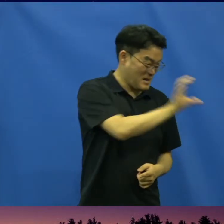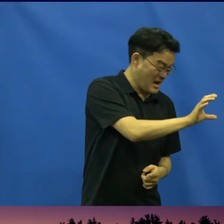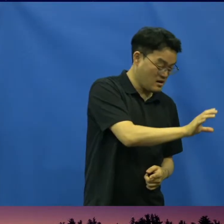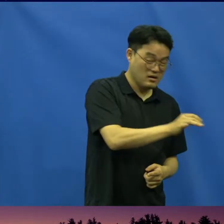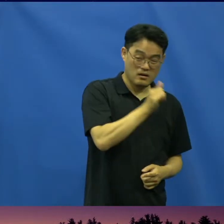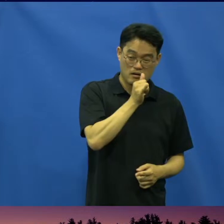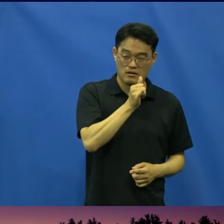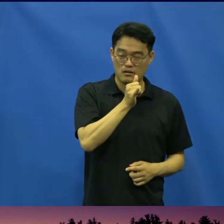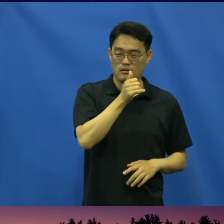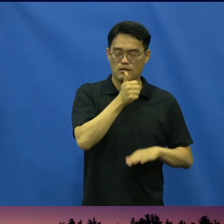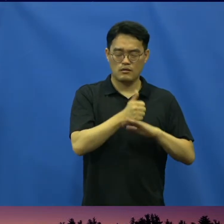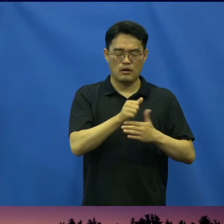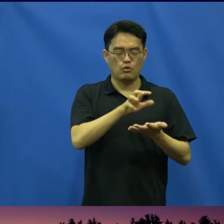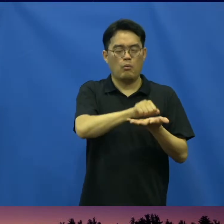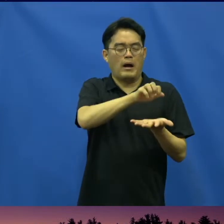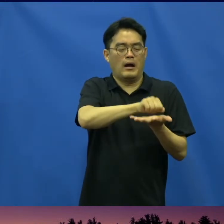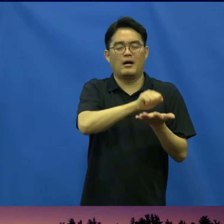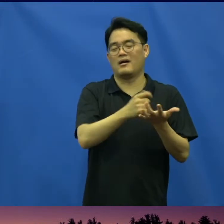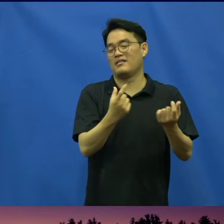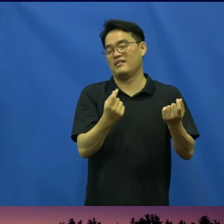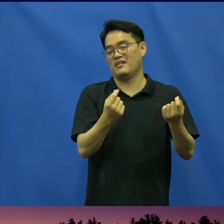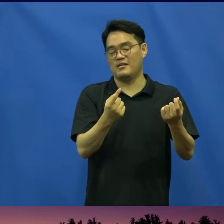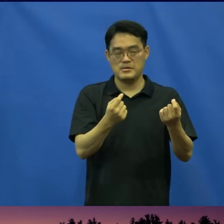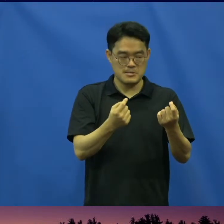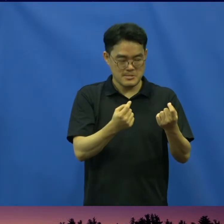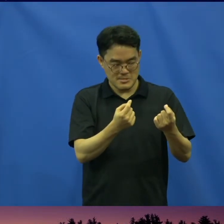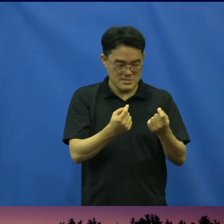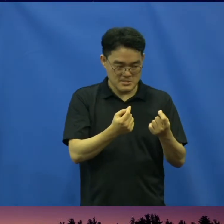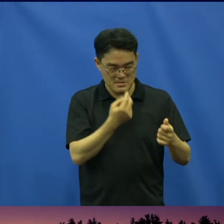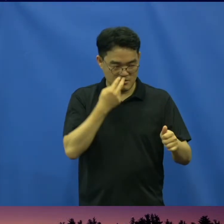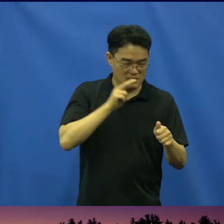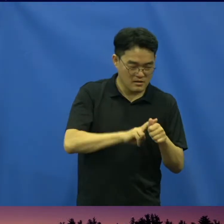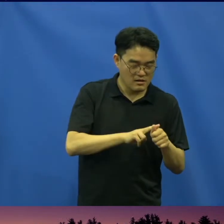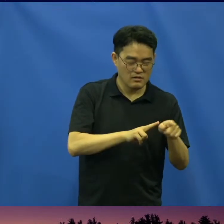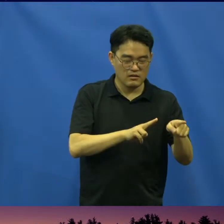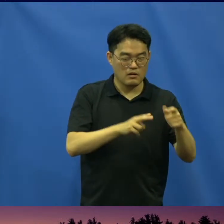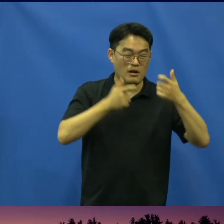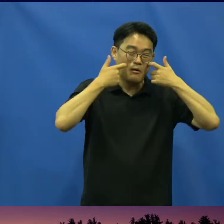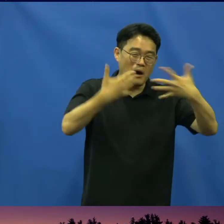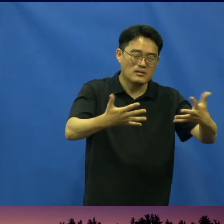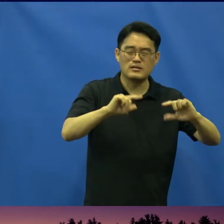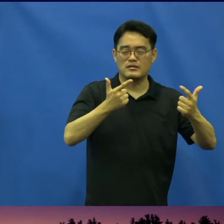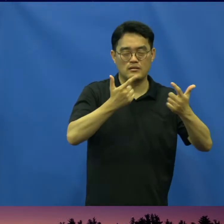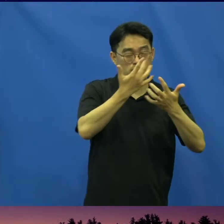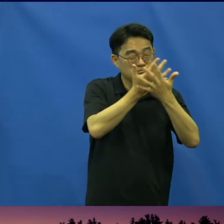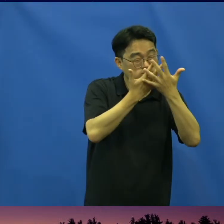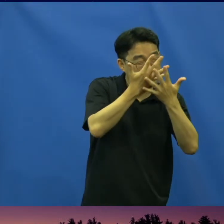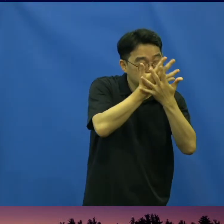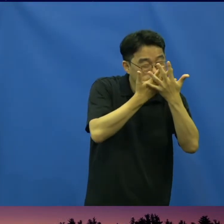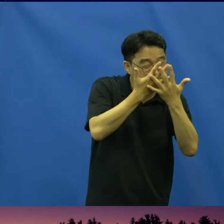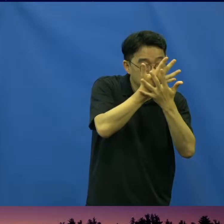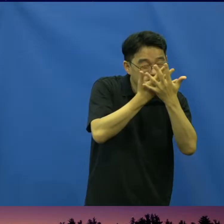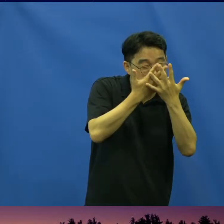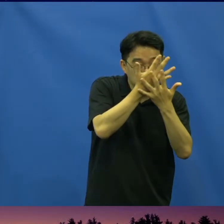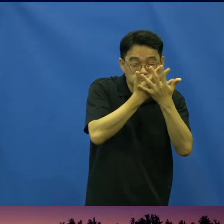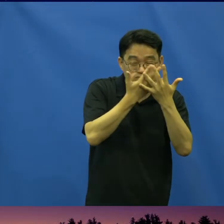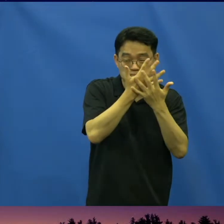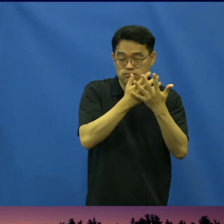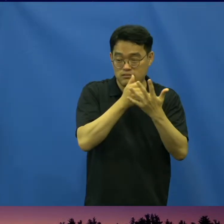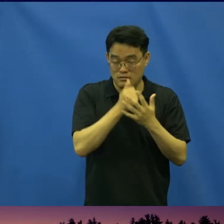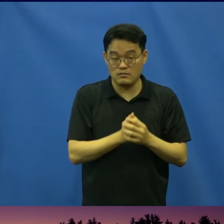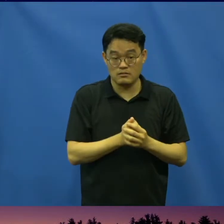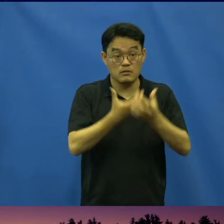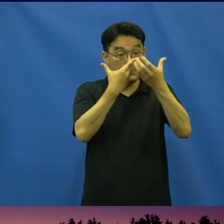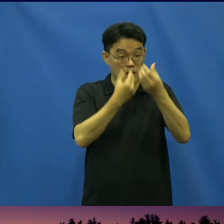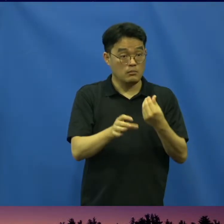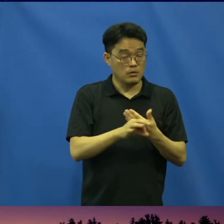결과는 자기가 받아들여야 돼요. 근데 무엇이든 확실하지는 않아요. 이 세상에 어떤 것도 장사를 하든 뭐